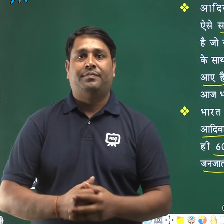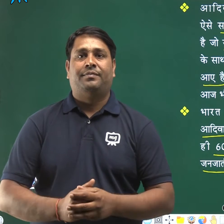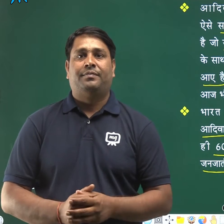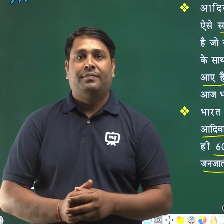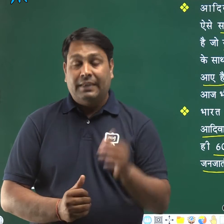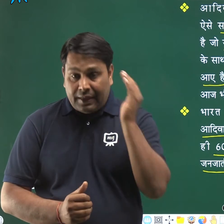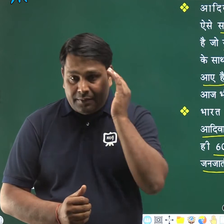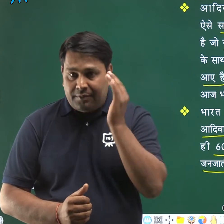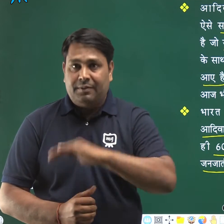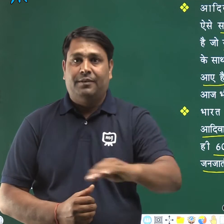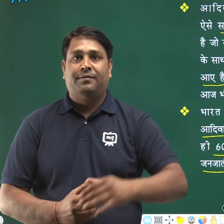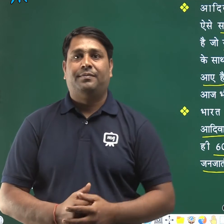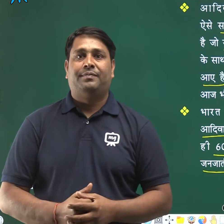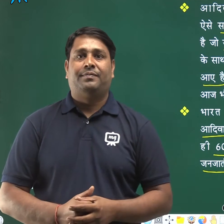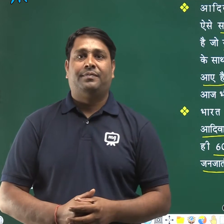समझे बच्चों।